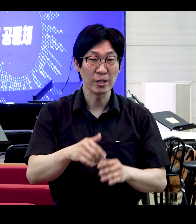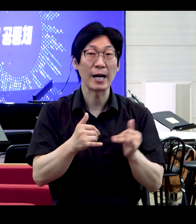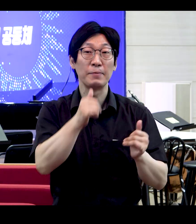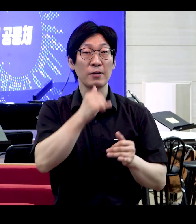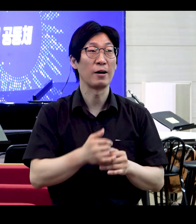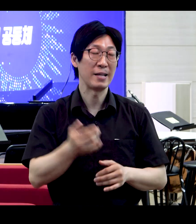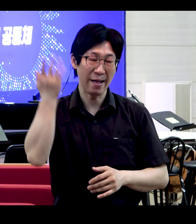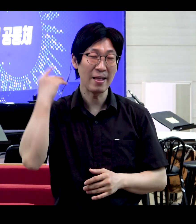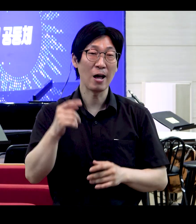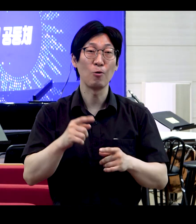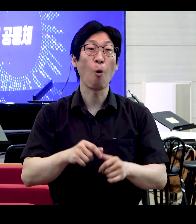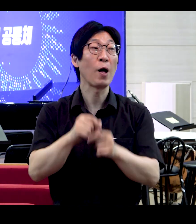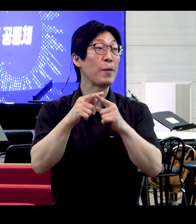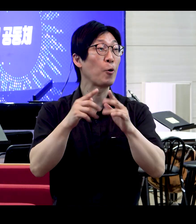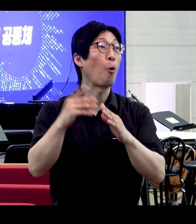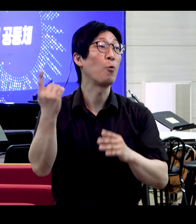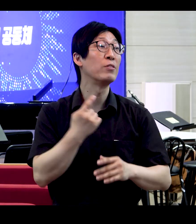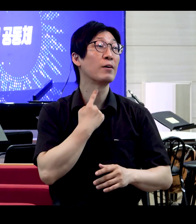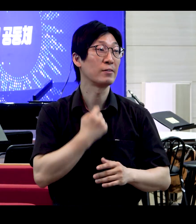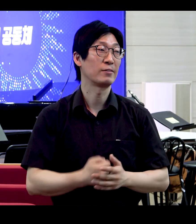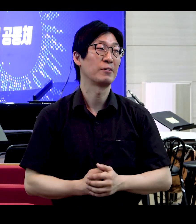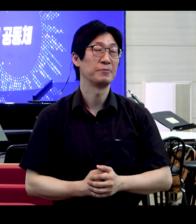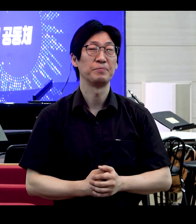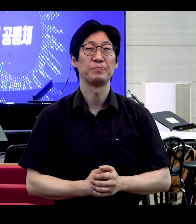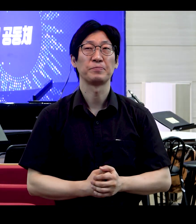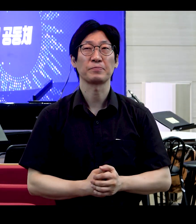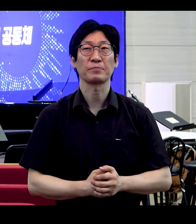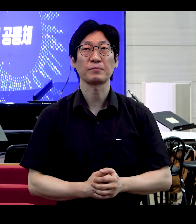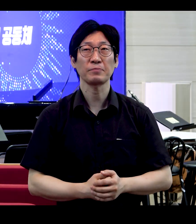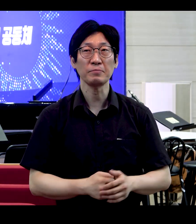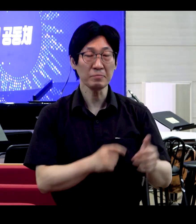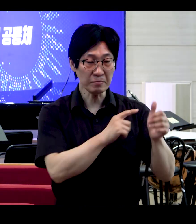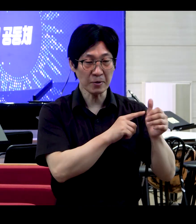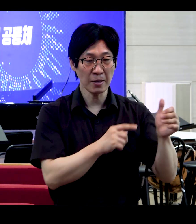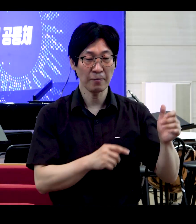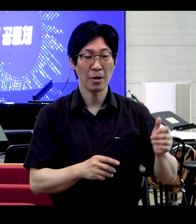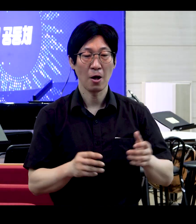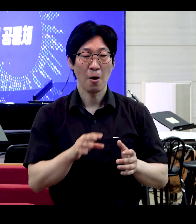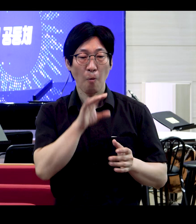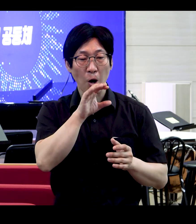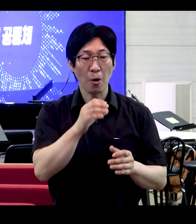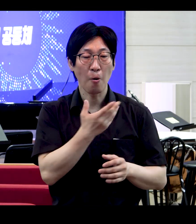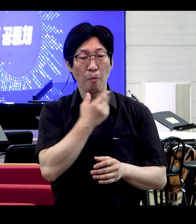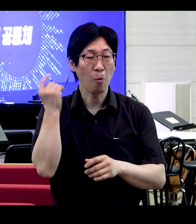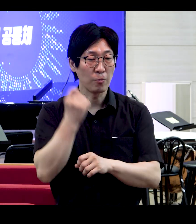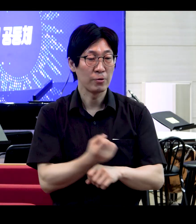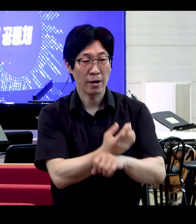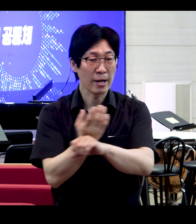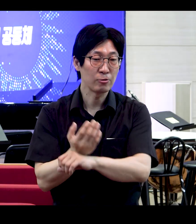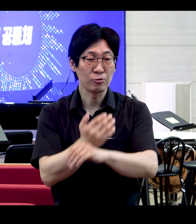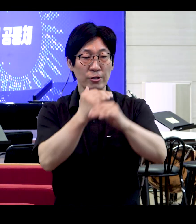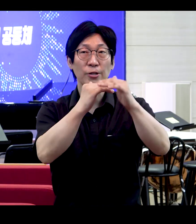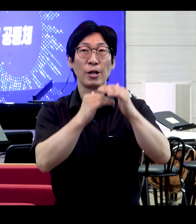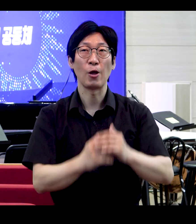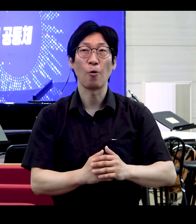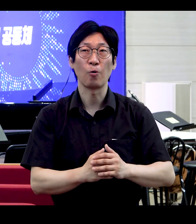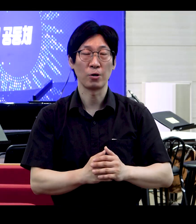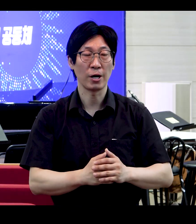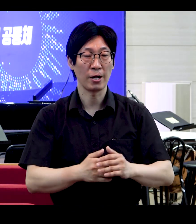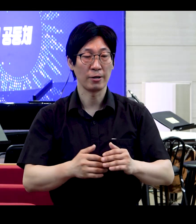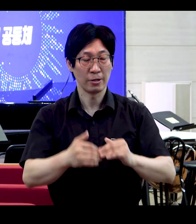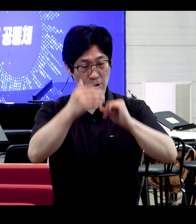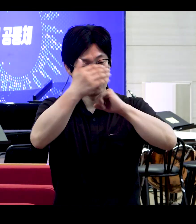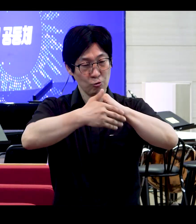그때도 뭐 아이들이 너무 좋아했죠. 자, 그런데 그 안재우 소장이 이제 그 복화술을 가지고 복음을 전하는 내용을